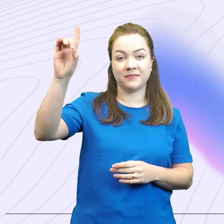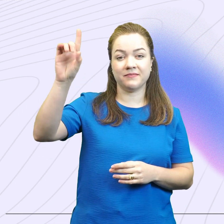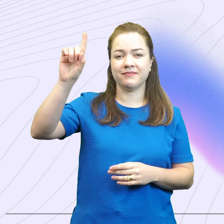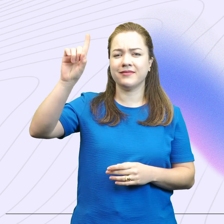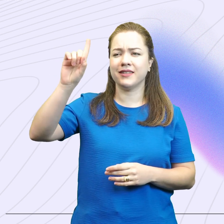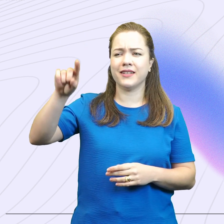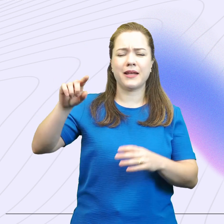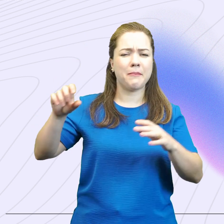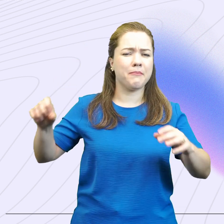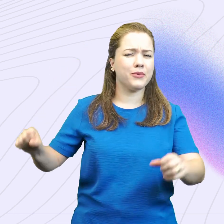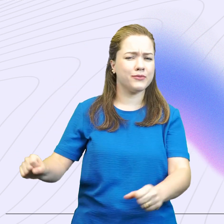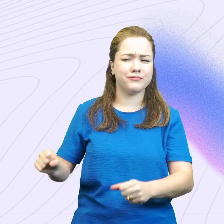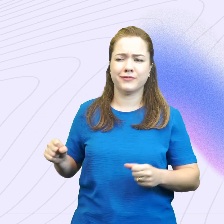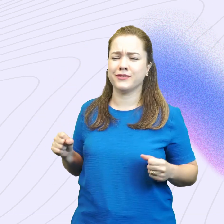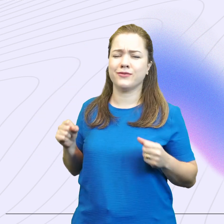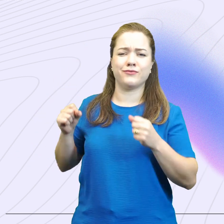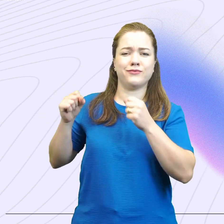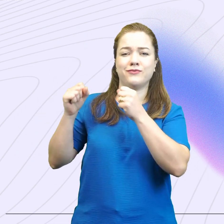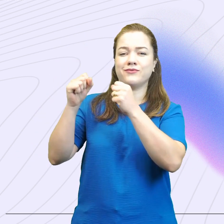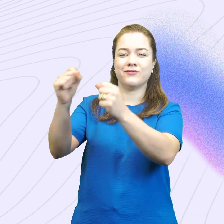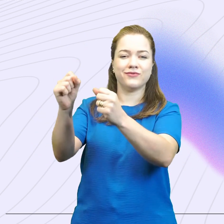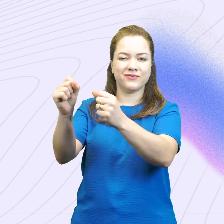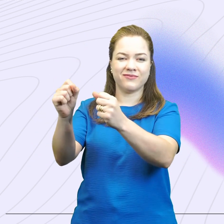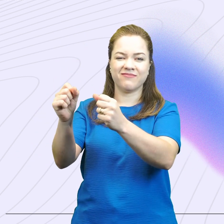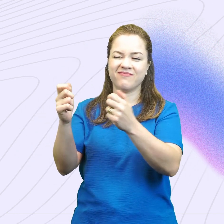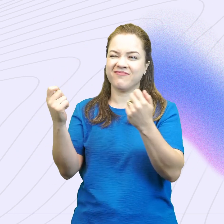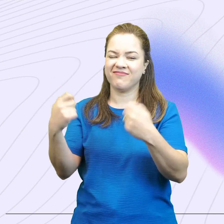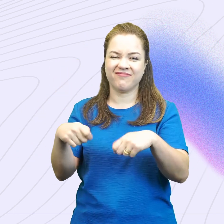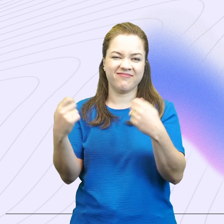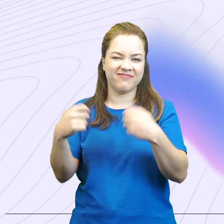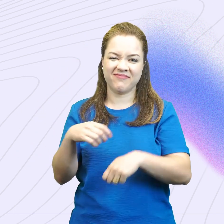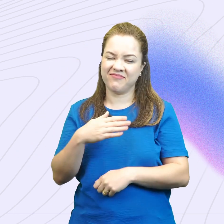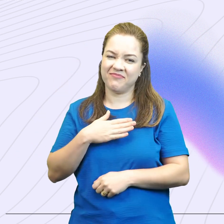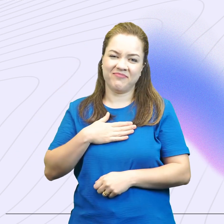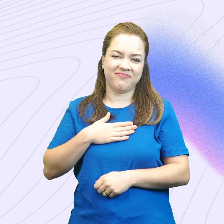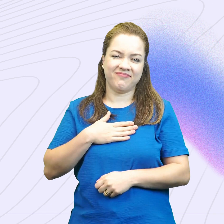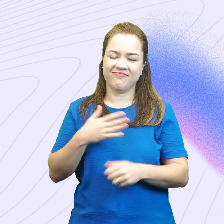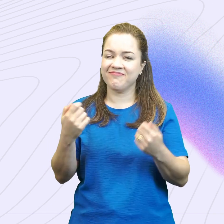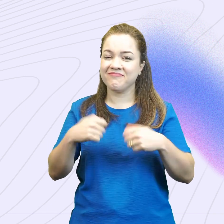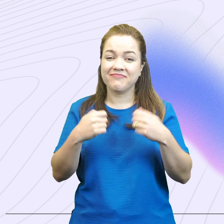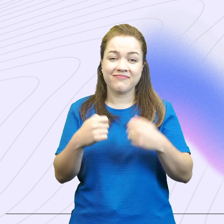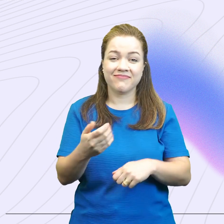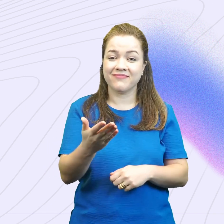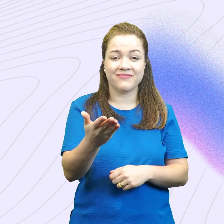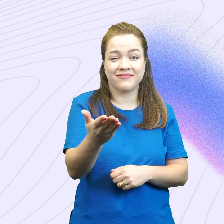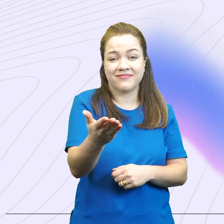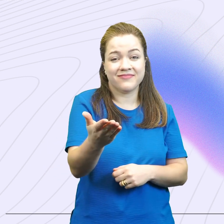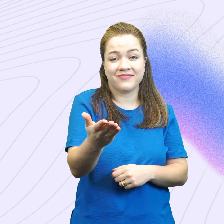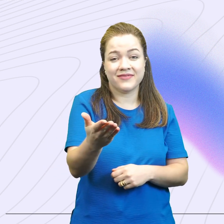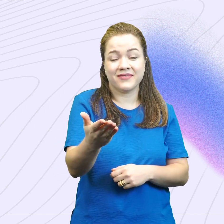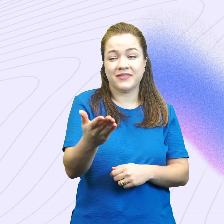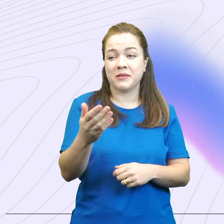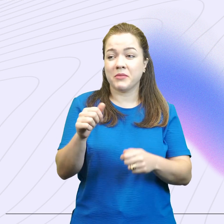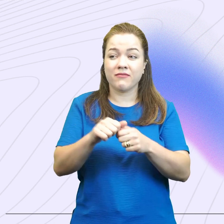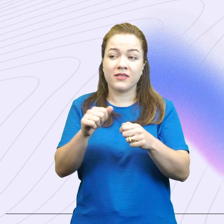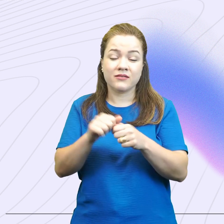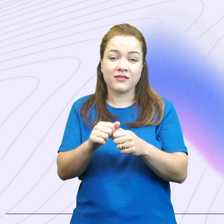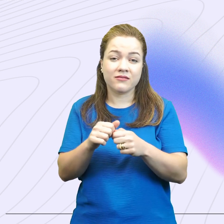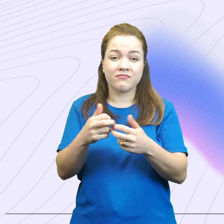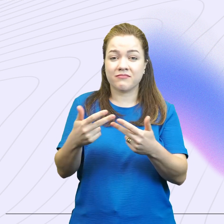é suficiente. Deus, Ele não precisa nem de mim, nem de você, para realizar